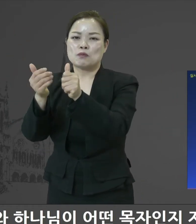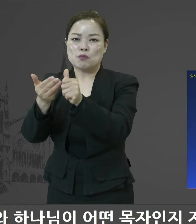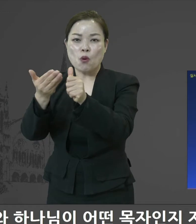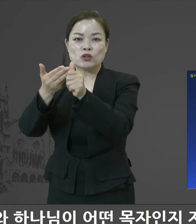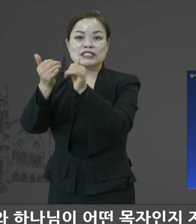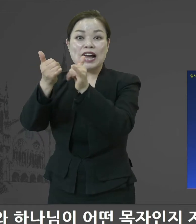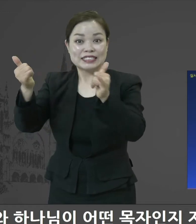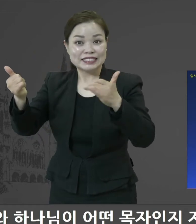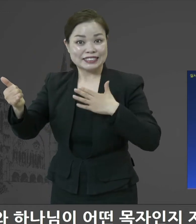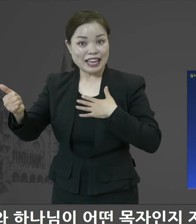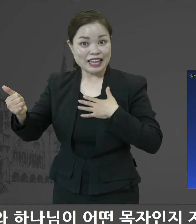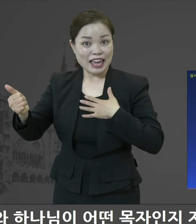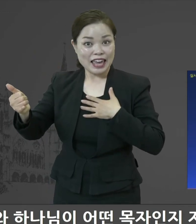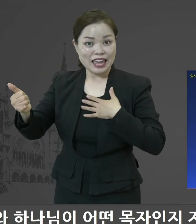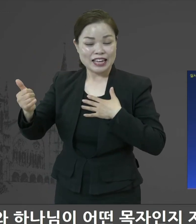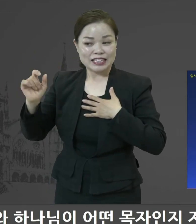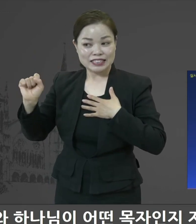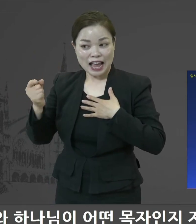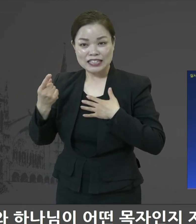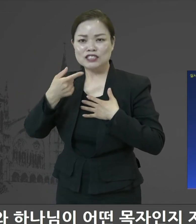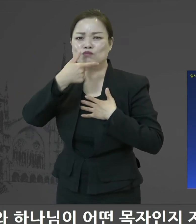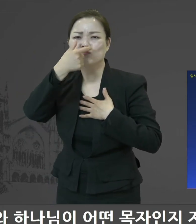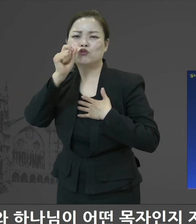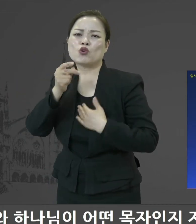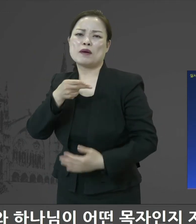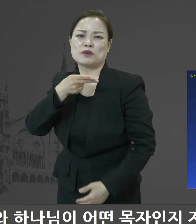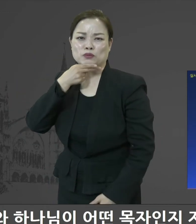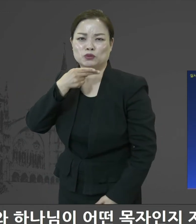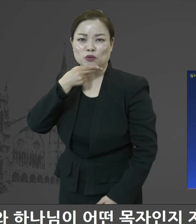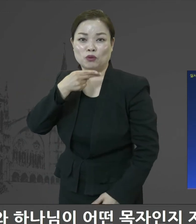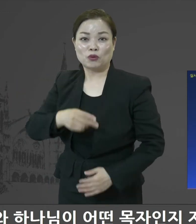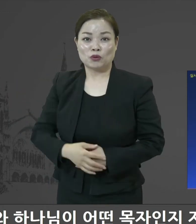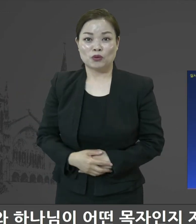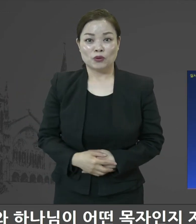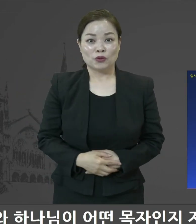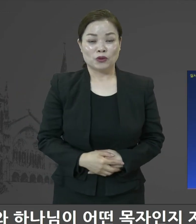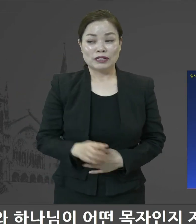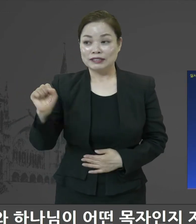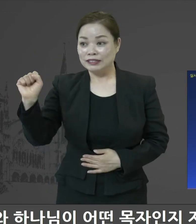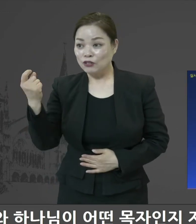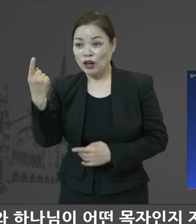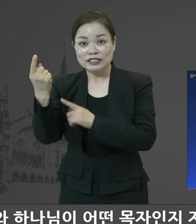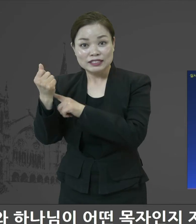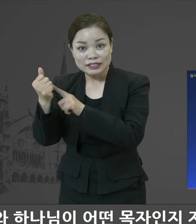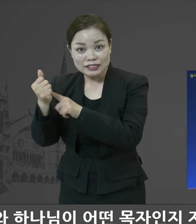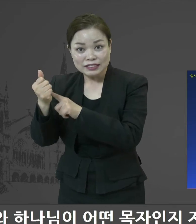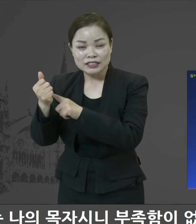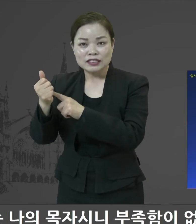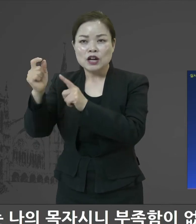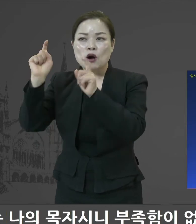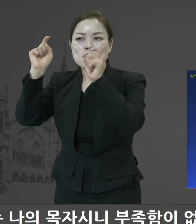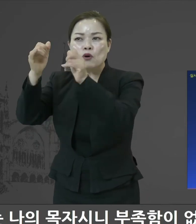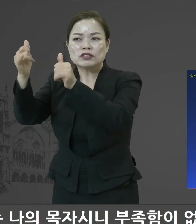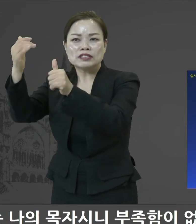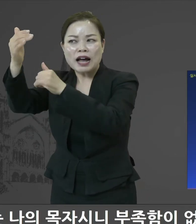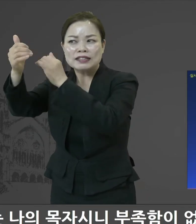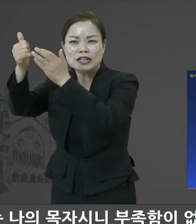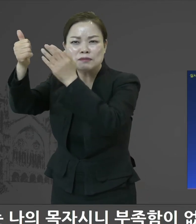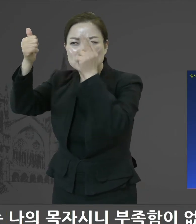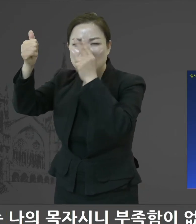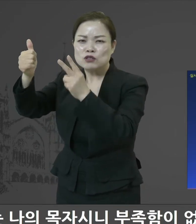목자시니 내게 부족함이 없으리로다. 다윗은 목자 되신 하나님을